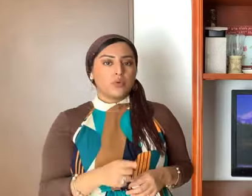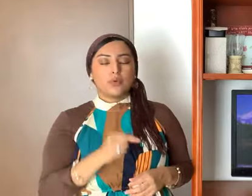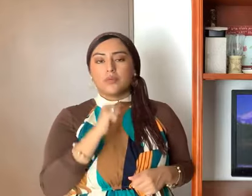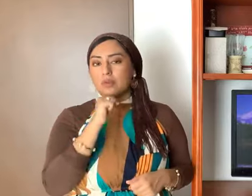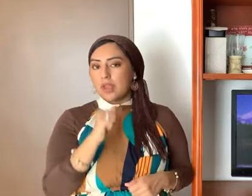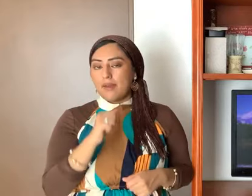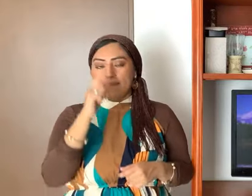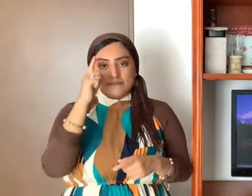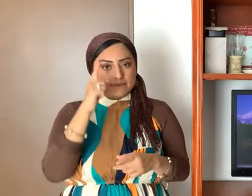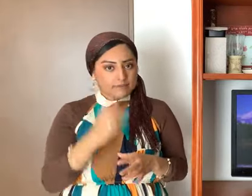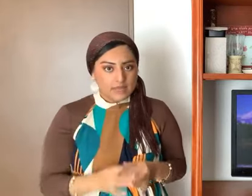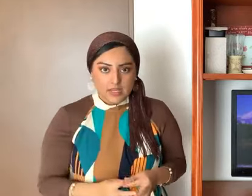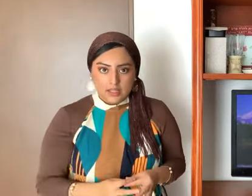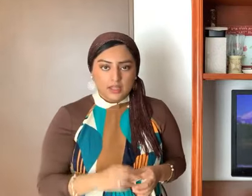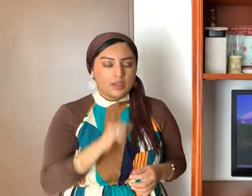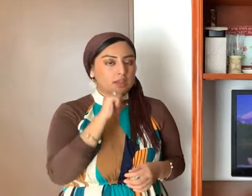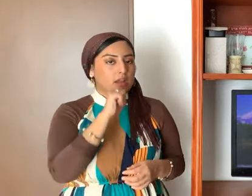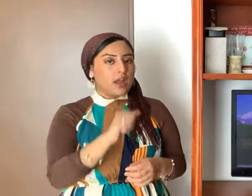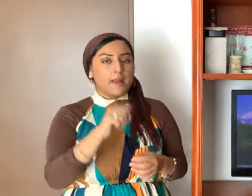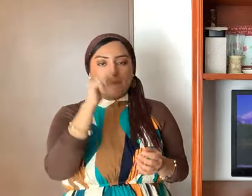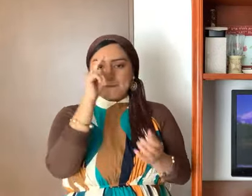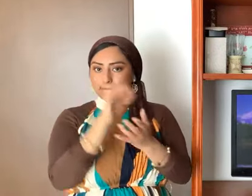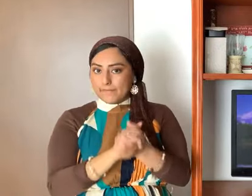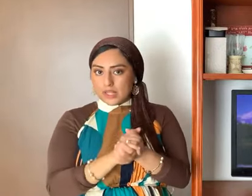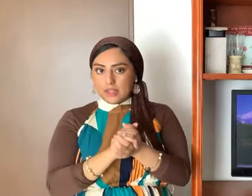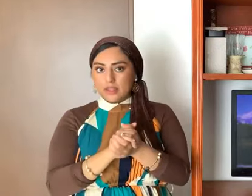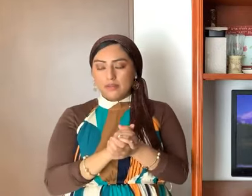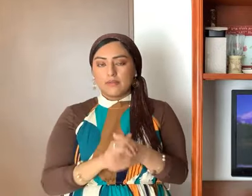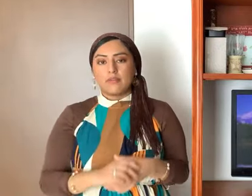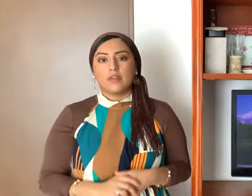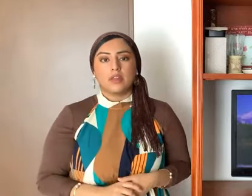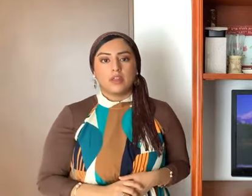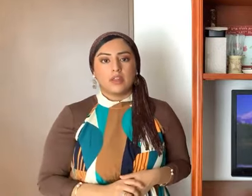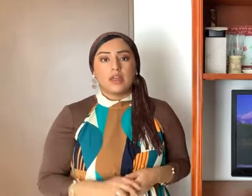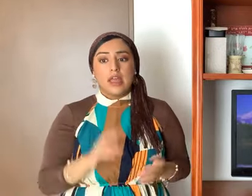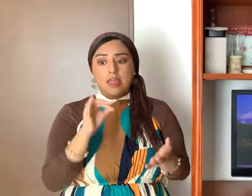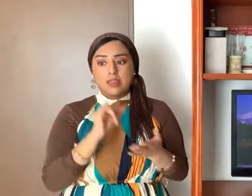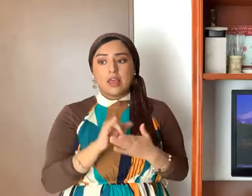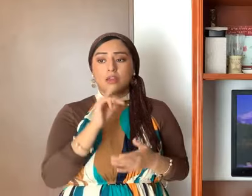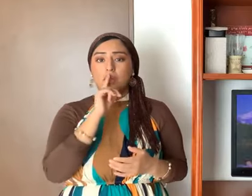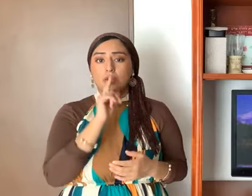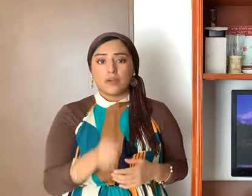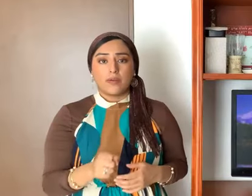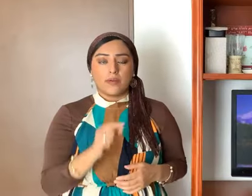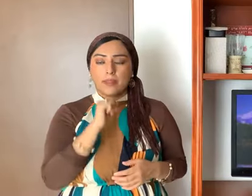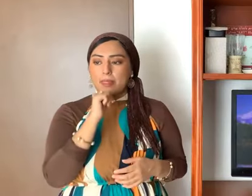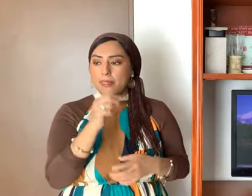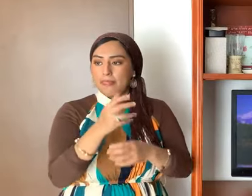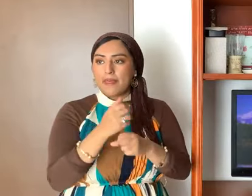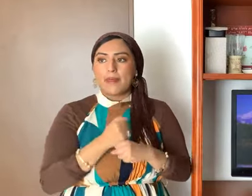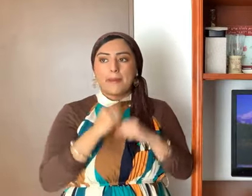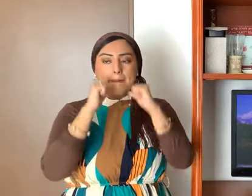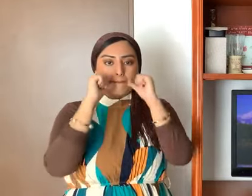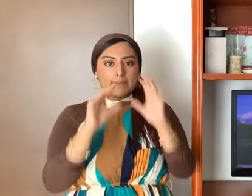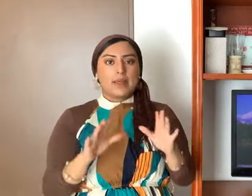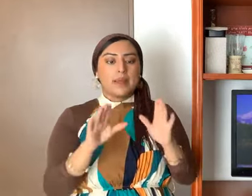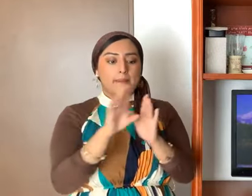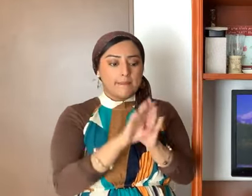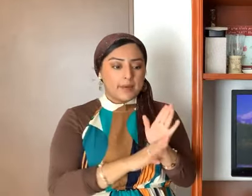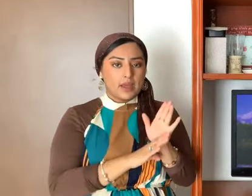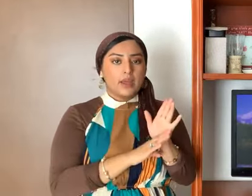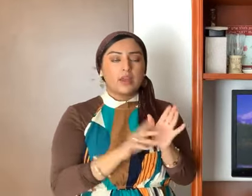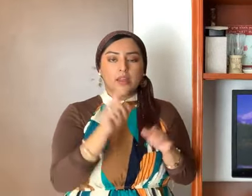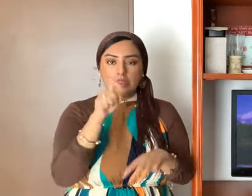fe. No crees. Eres incrédulo. Esa es la verdad. Y no recibirás las bendiciones de la Biblia a menos que